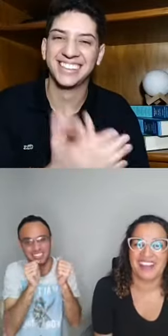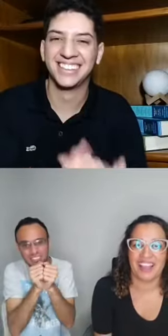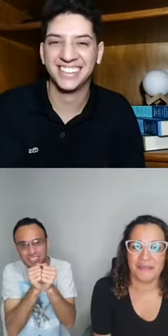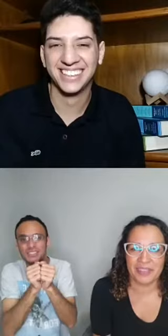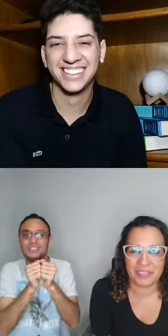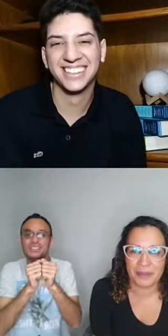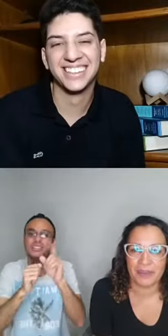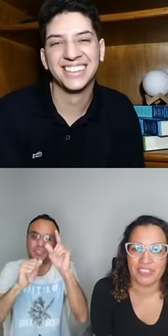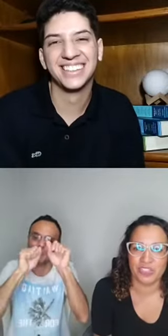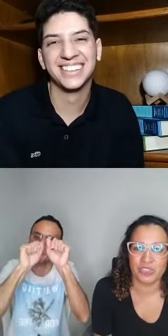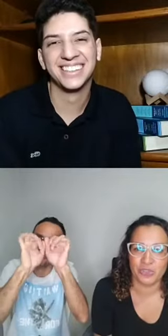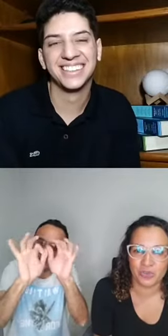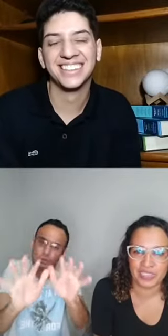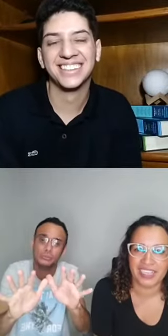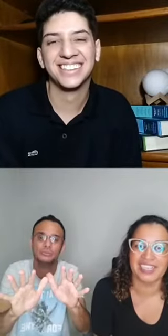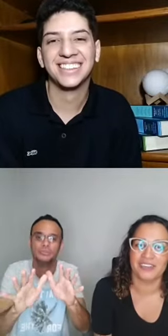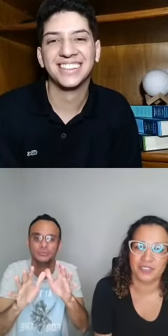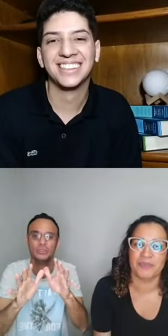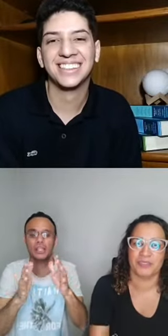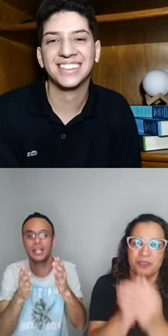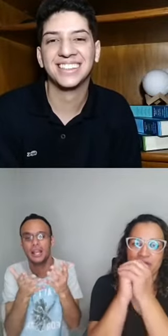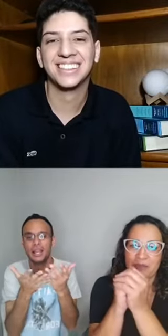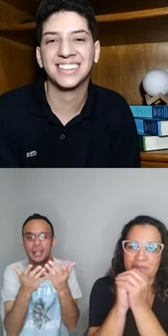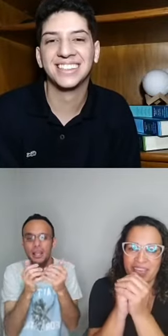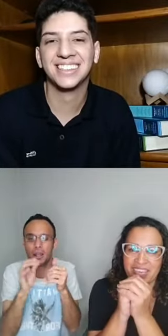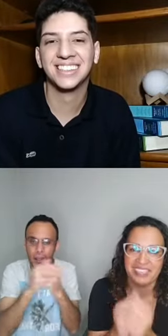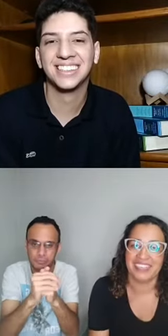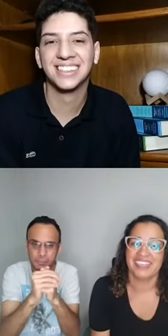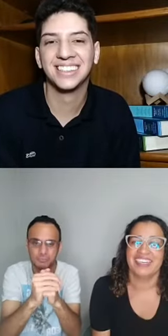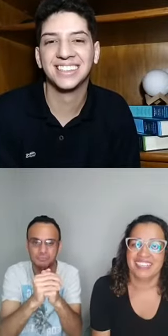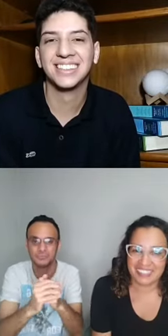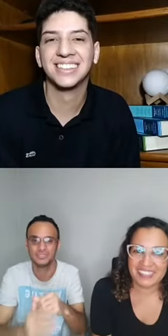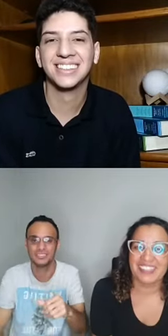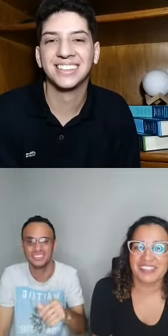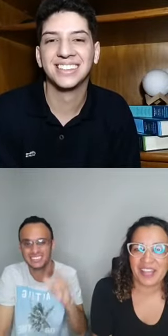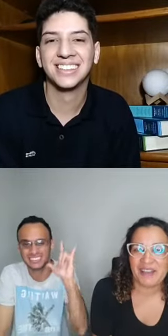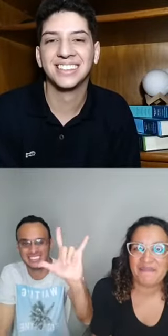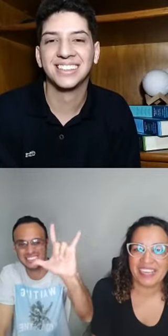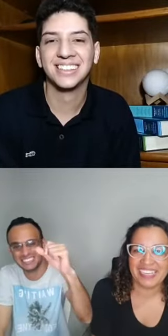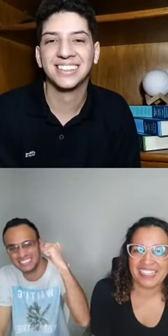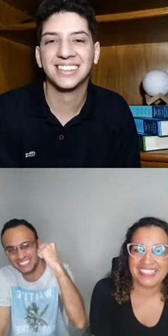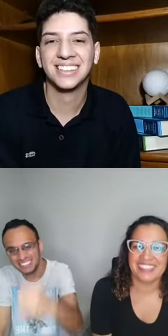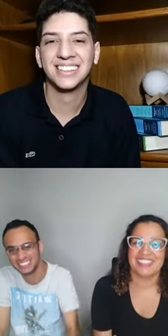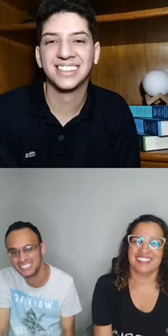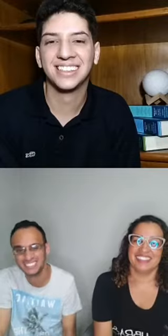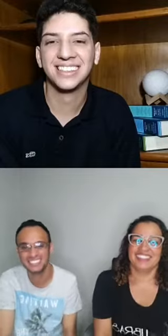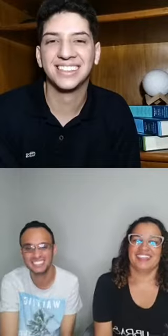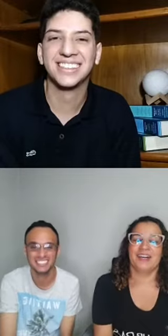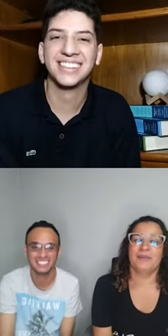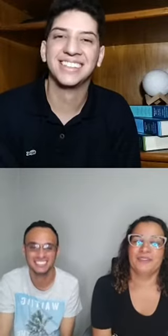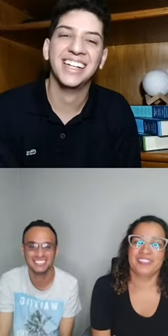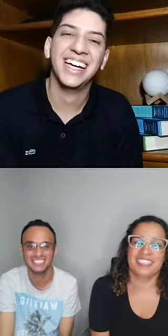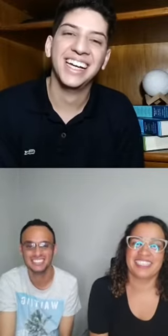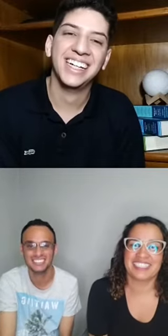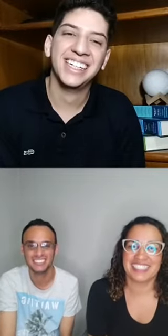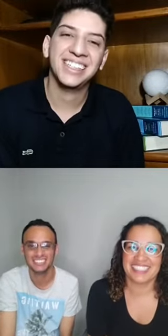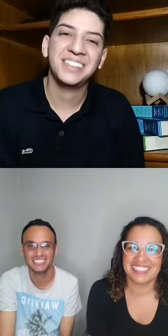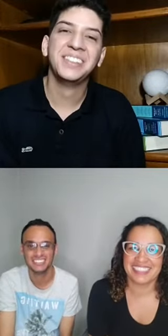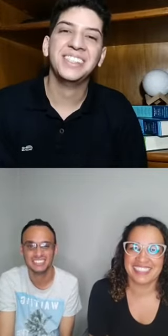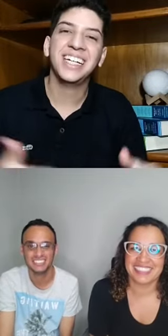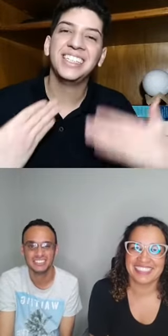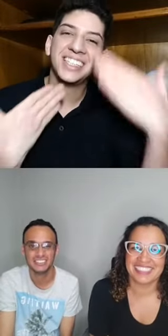Jesus. Camila também, gente junta aí, que Deus te abençoe também. Amém. Amo